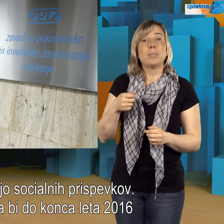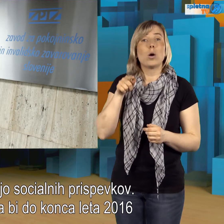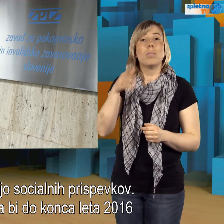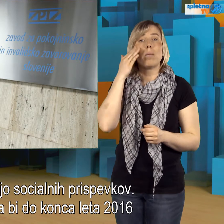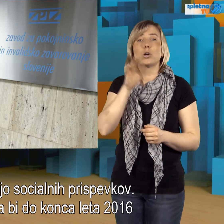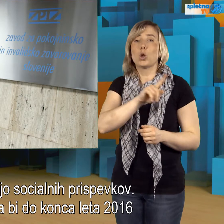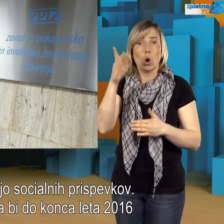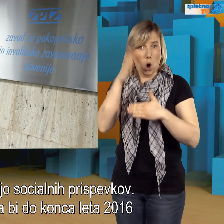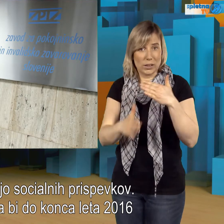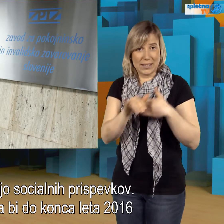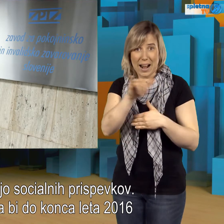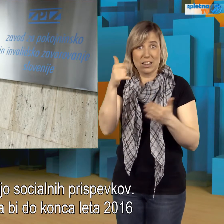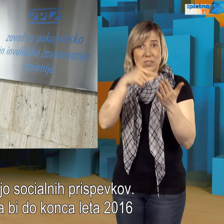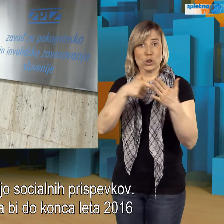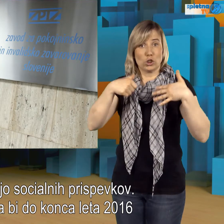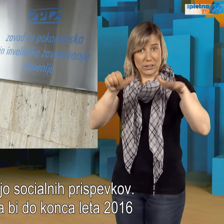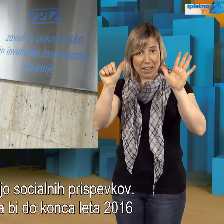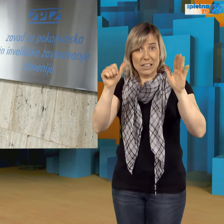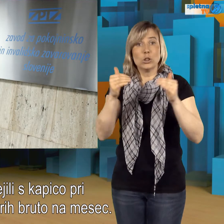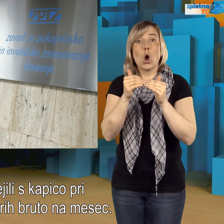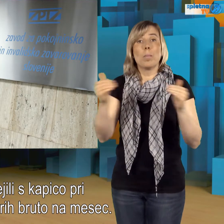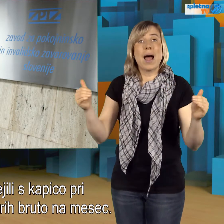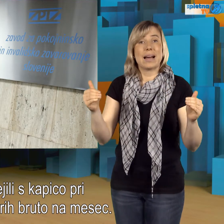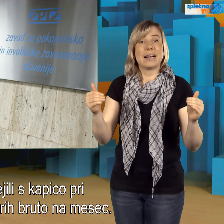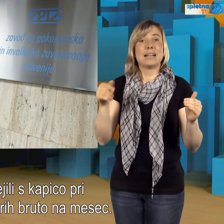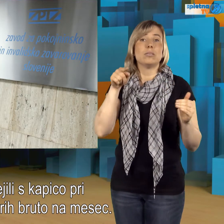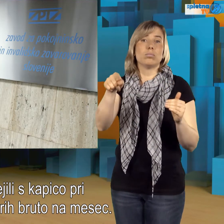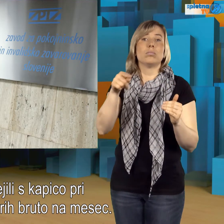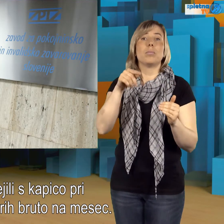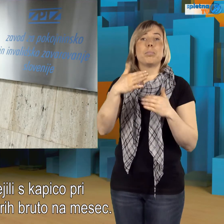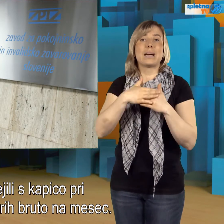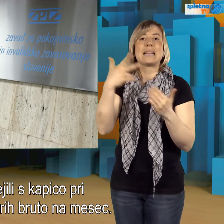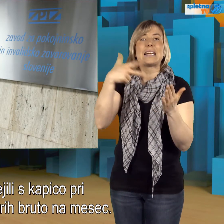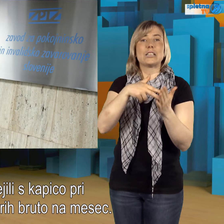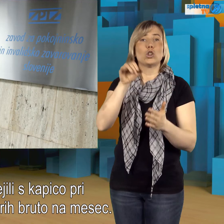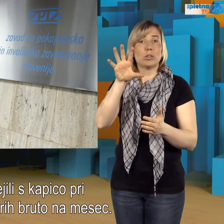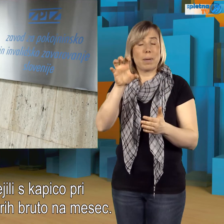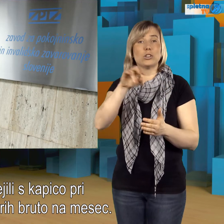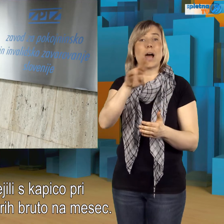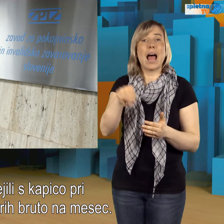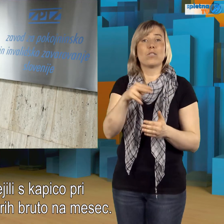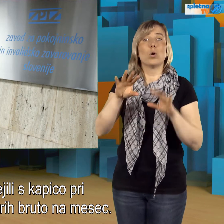Prispevke pa bi konec leta 2016 omejili s kapico pri 3,500 evrih bruto na mesec.